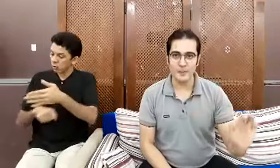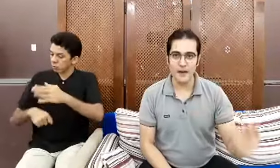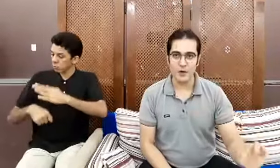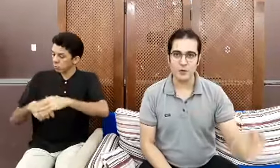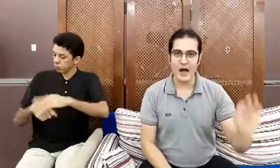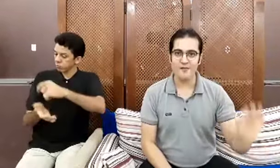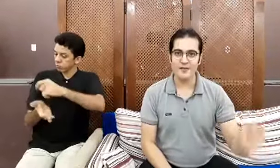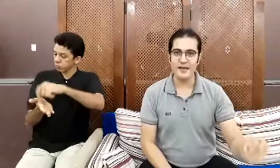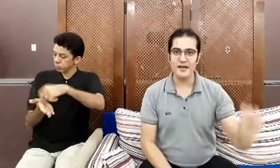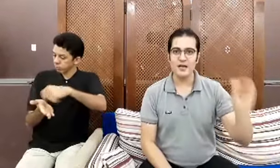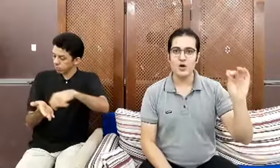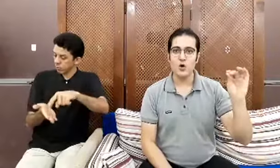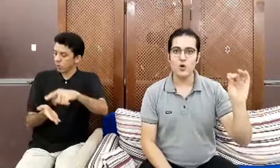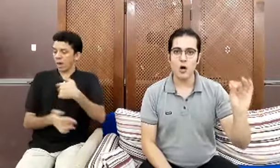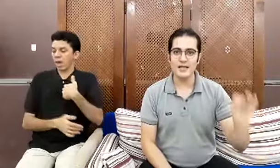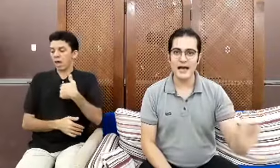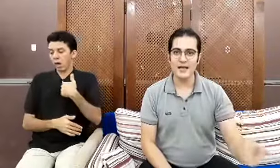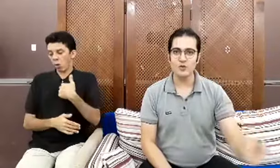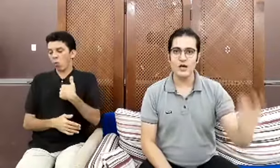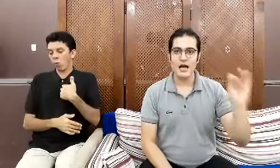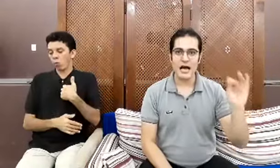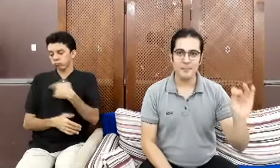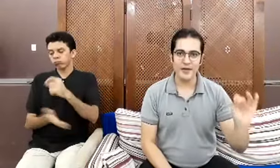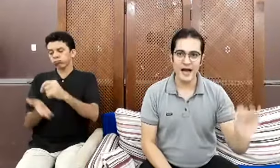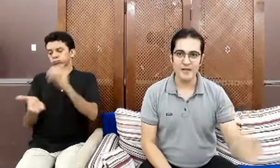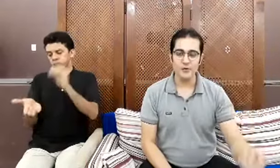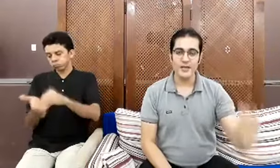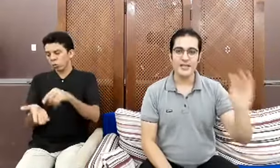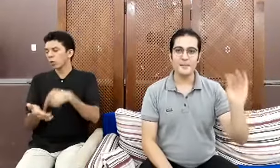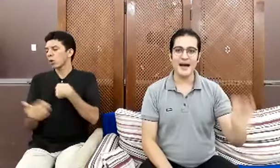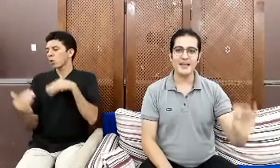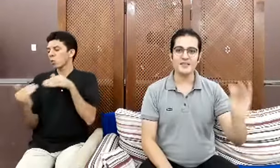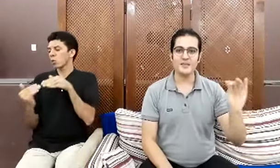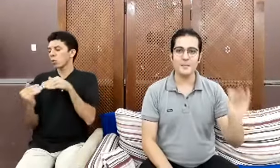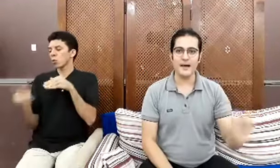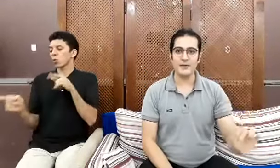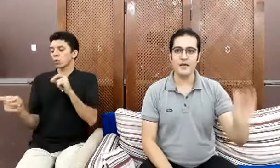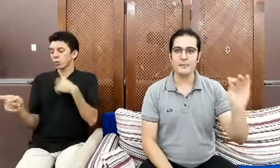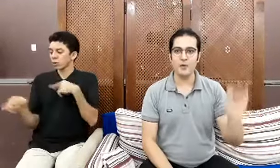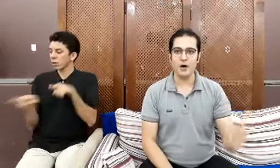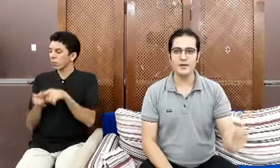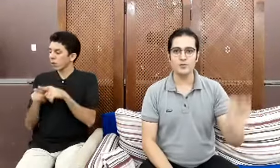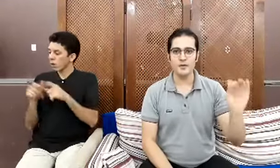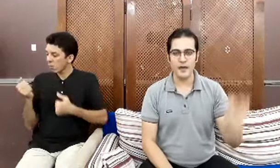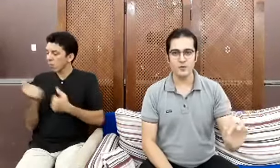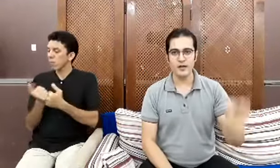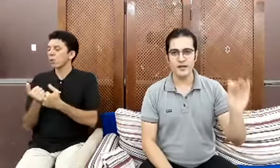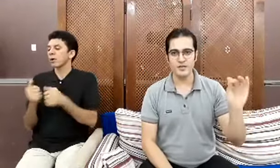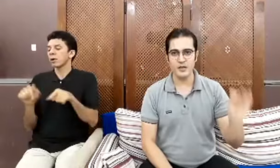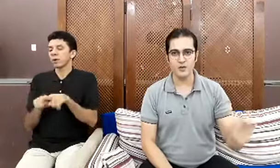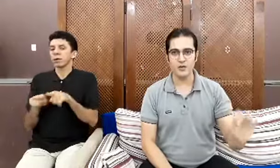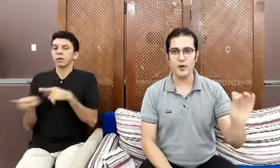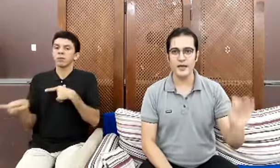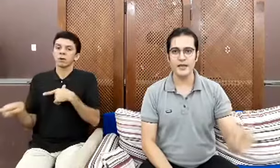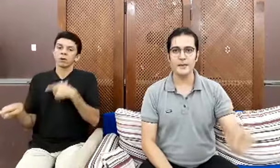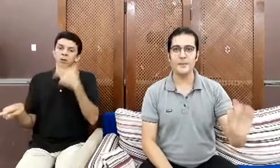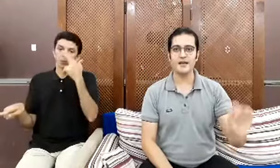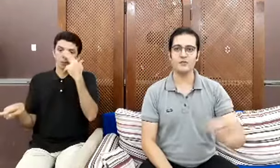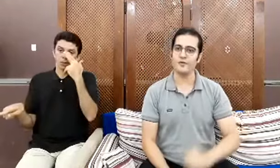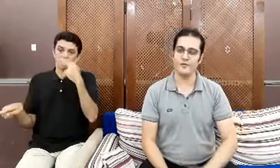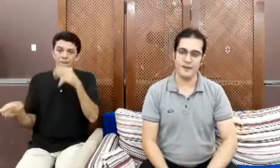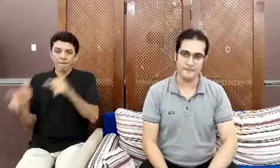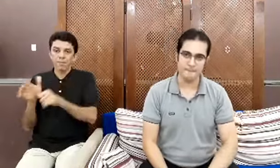que Paulo havia concordado, apoiado e participado da morte do primeiro cristão que morreria